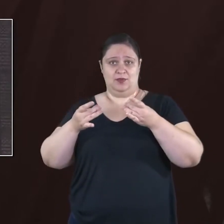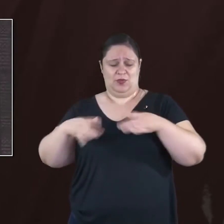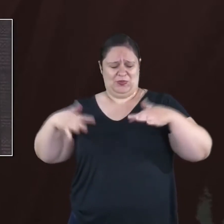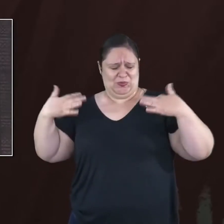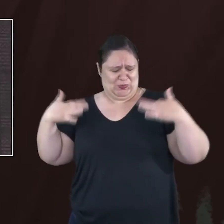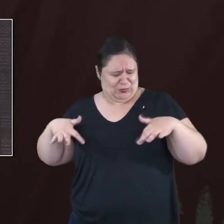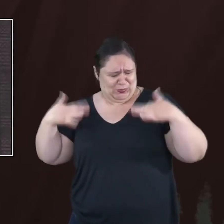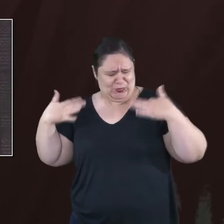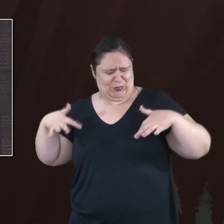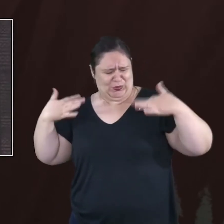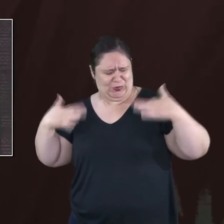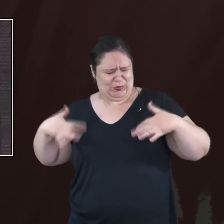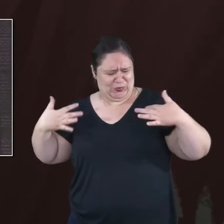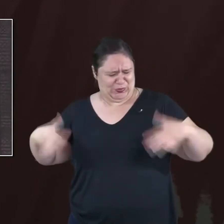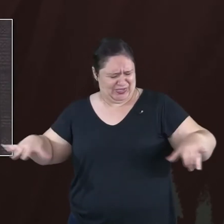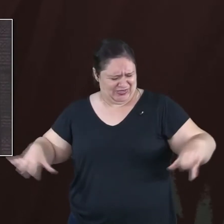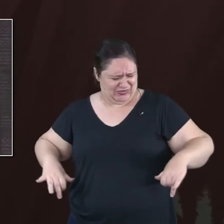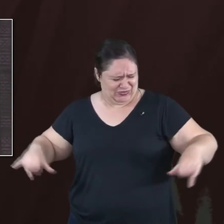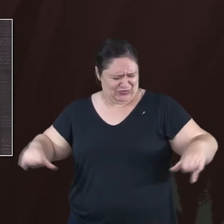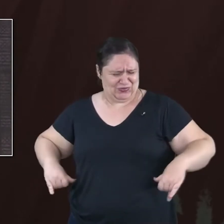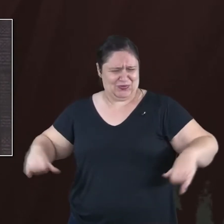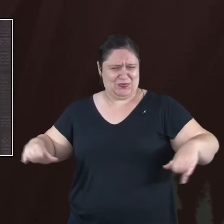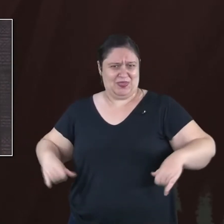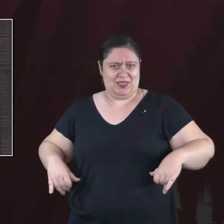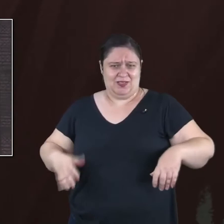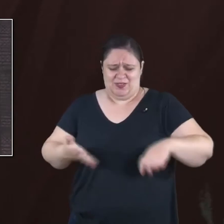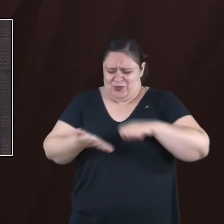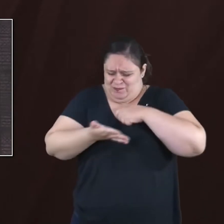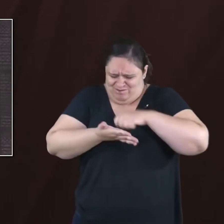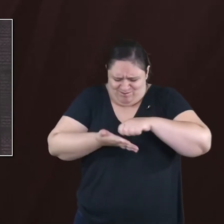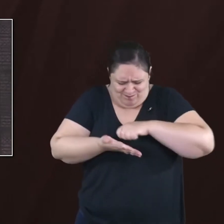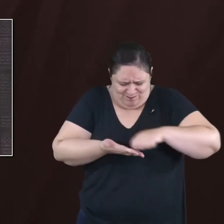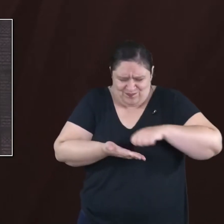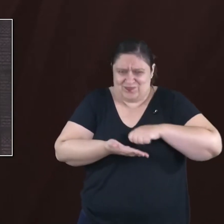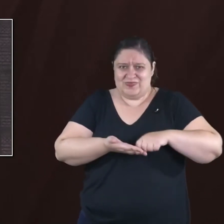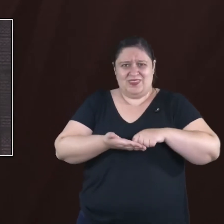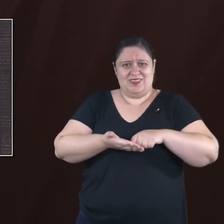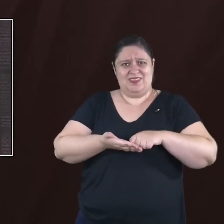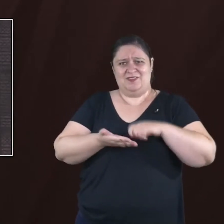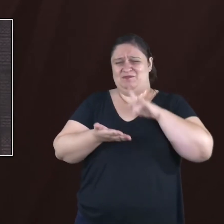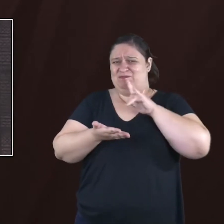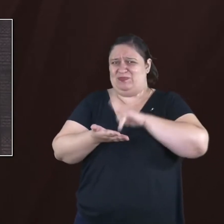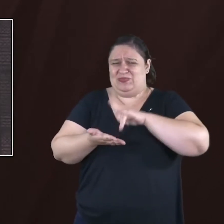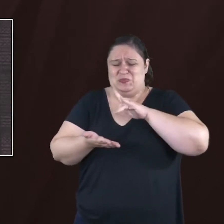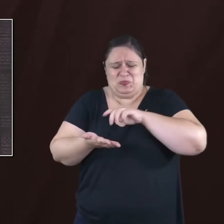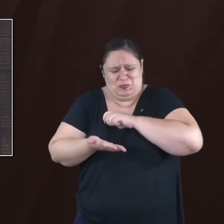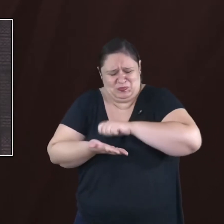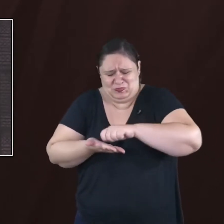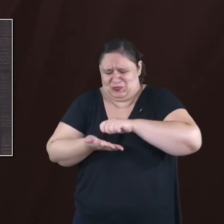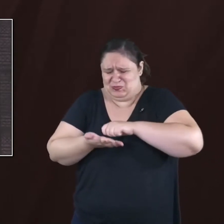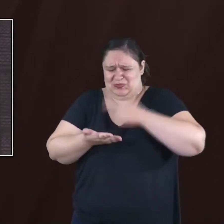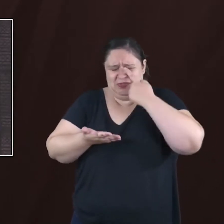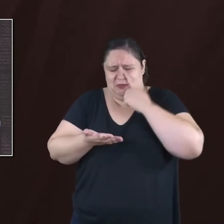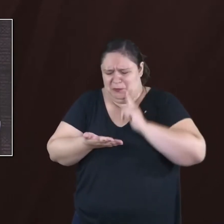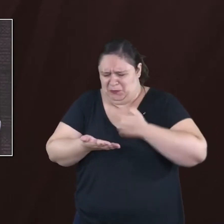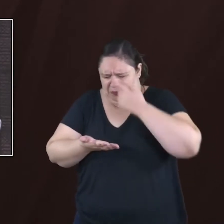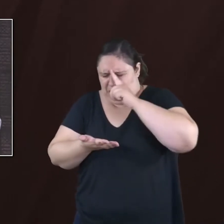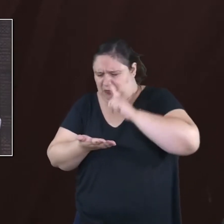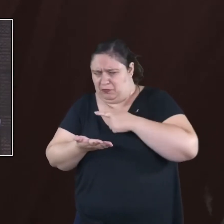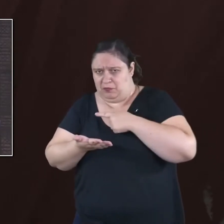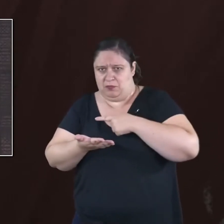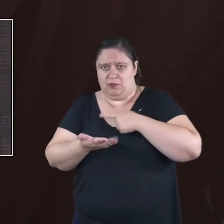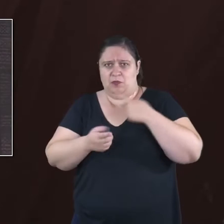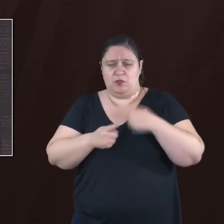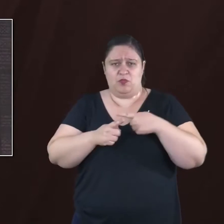de coração vos escrevi com muitas lágrimas, não para que ficasseis entristecidos, mas para que conhecesseis